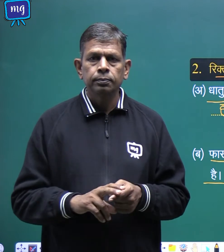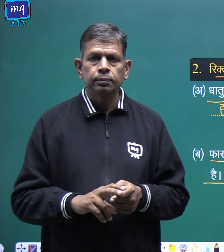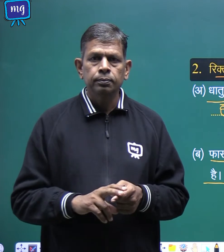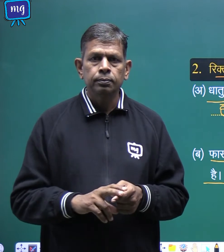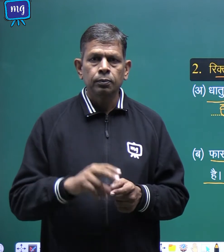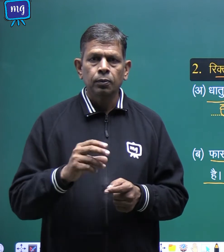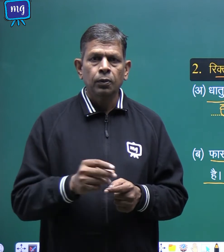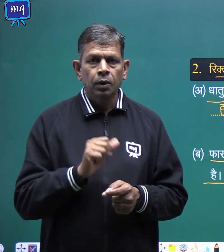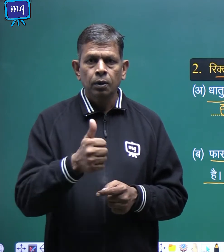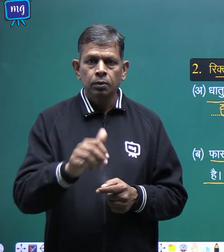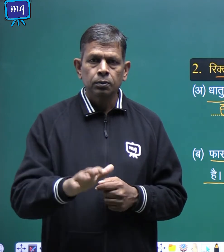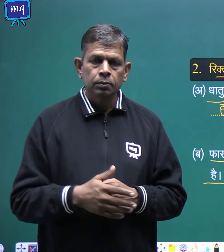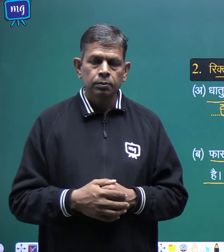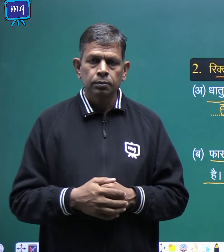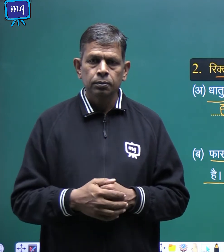ठीक है बच्चों।